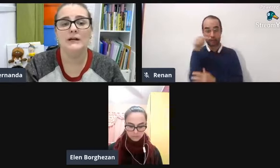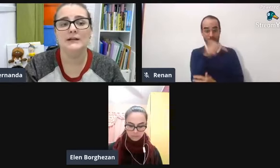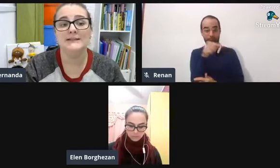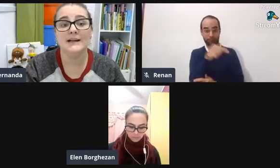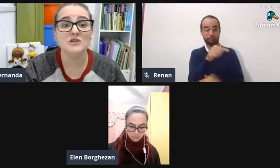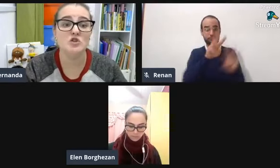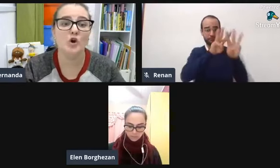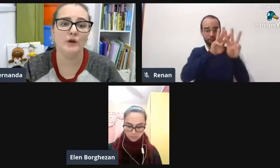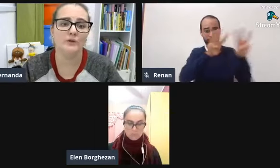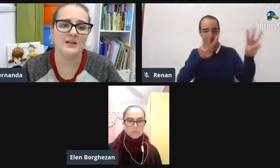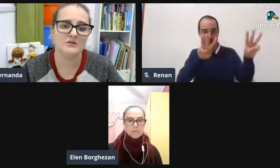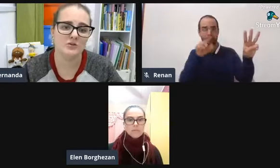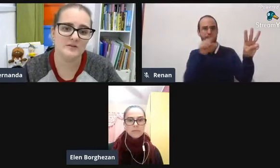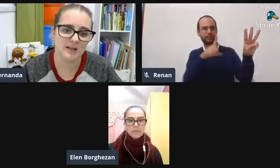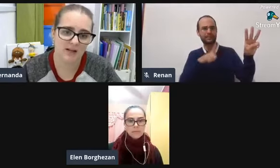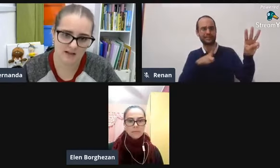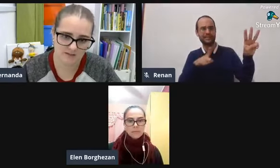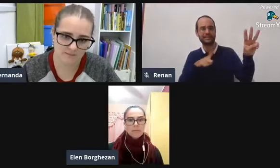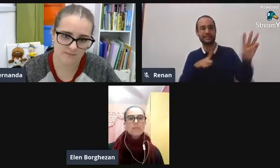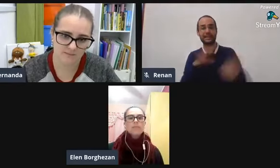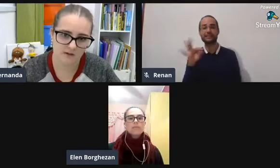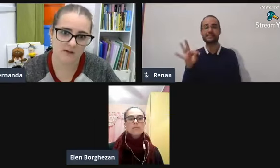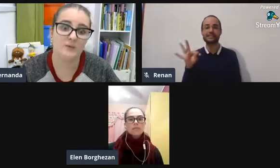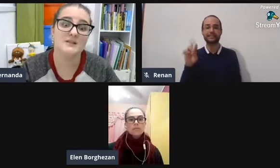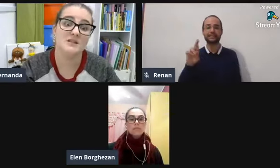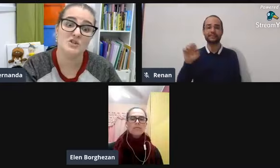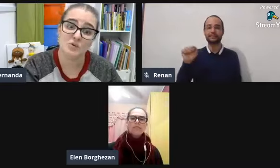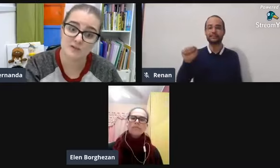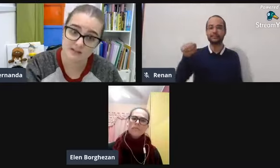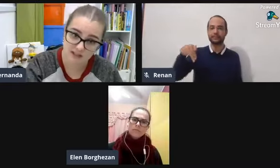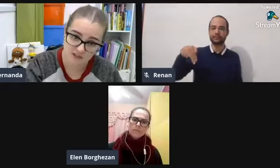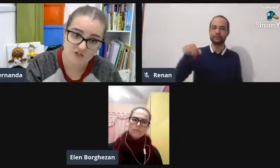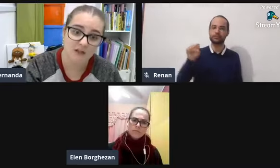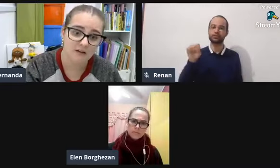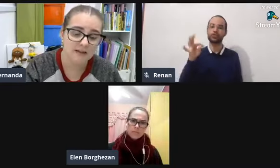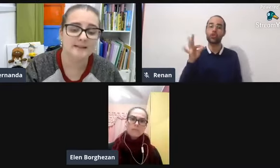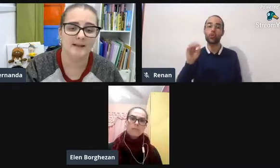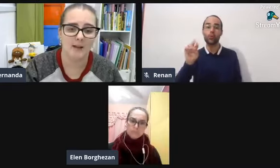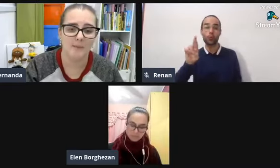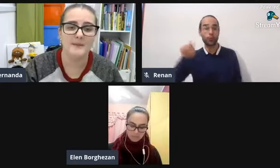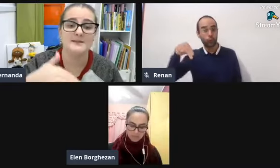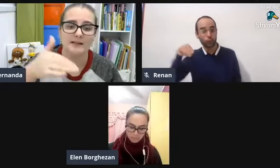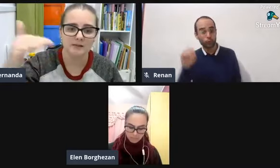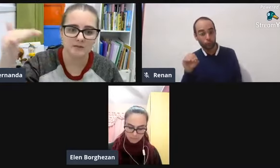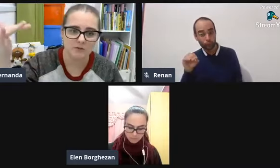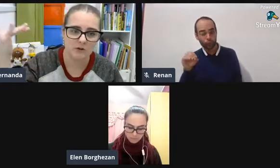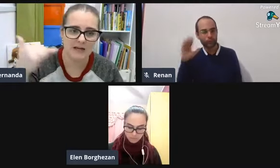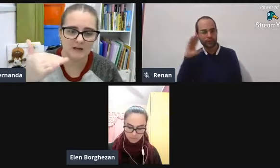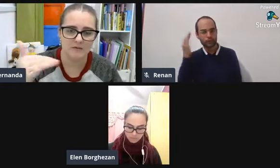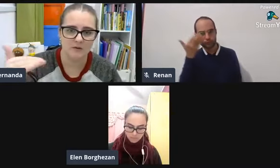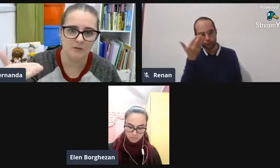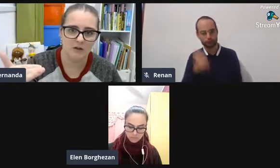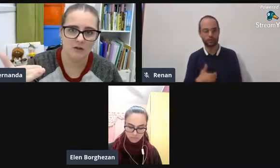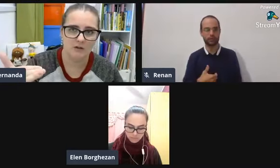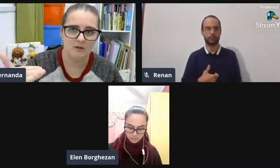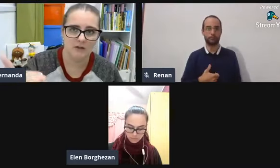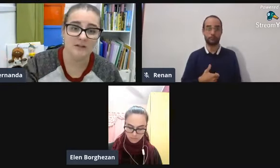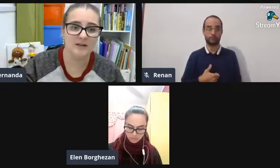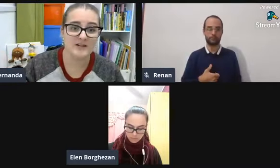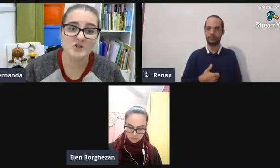como transtorno da surdo-cegueira. Então, existe um CID, né, pensando a